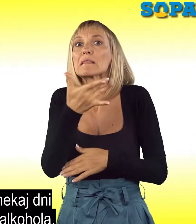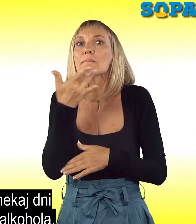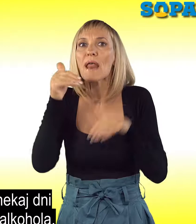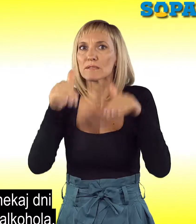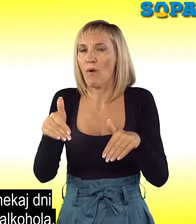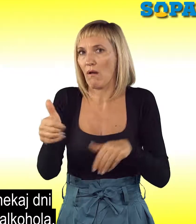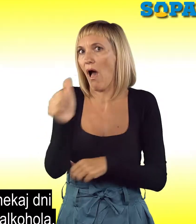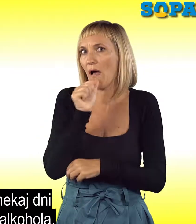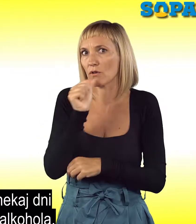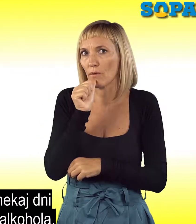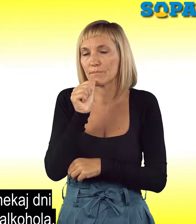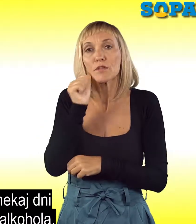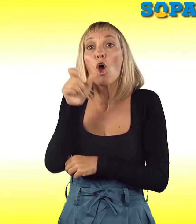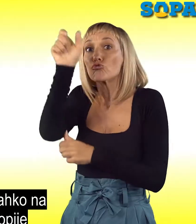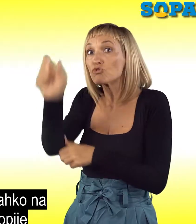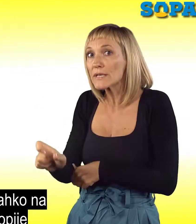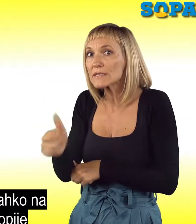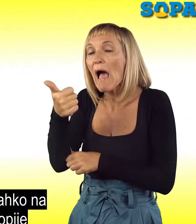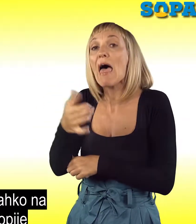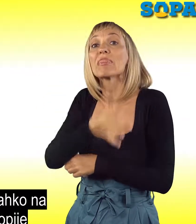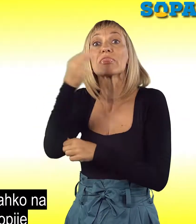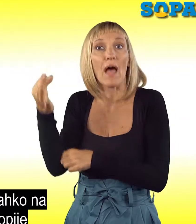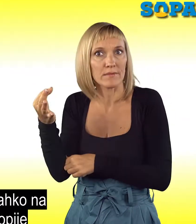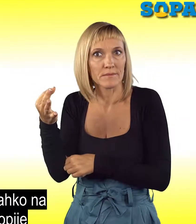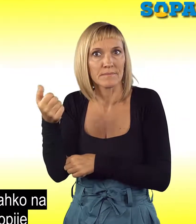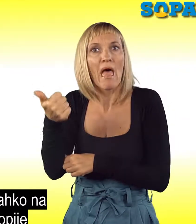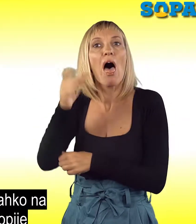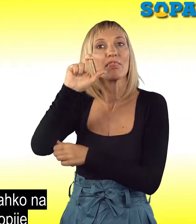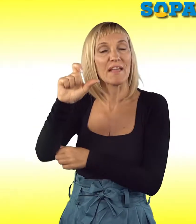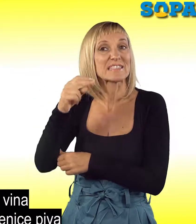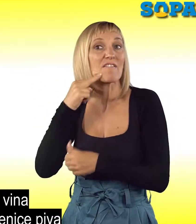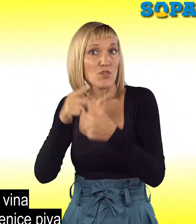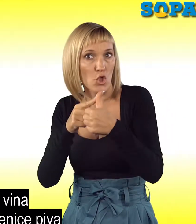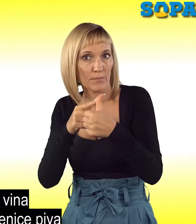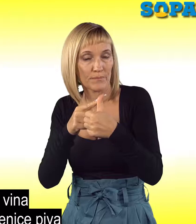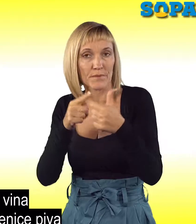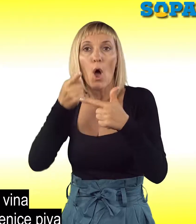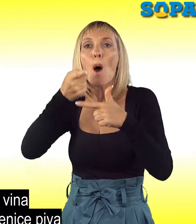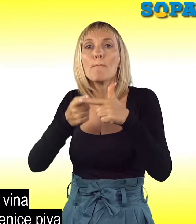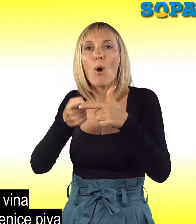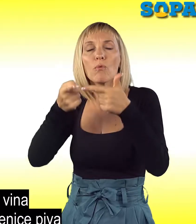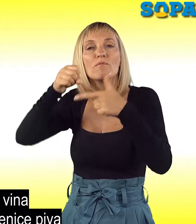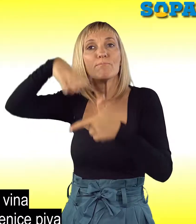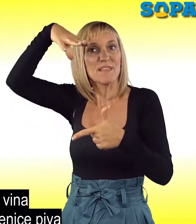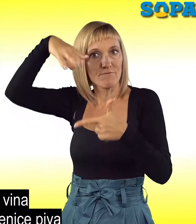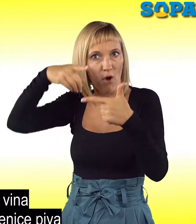alkohola. Ženska lahko na dan popije 1 deci vina ali 0,5 steklenice piva